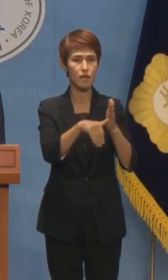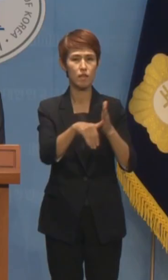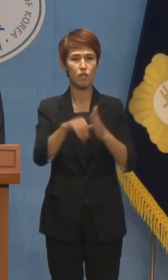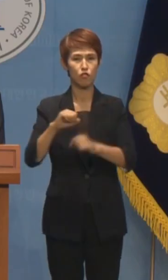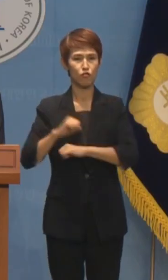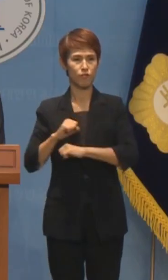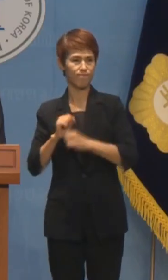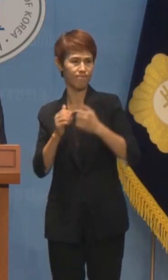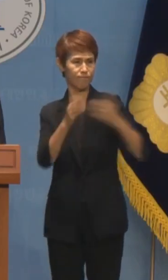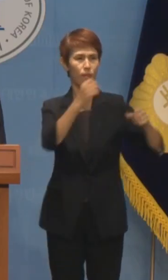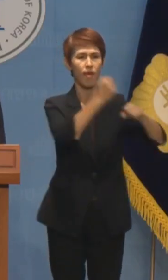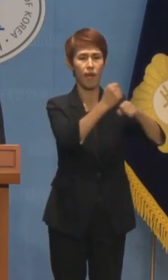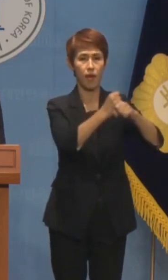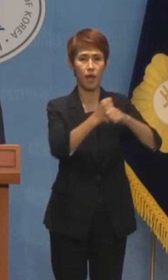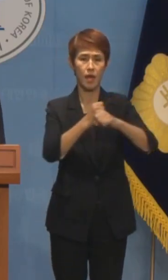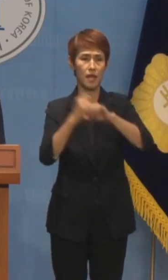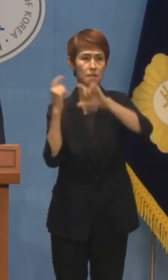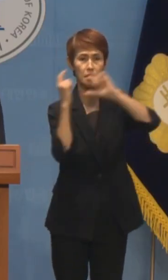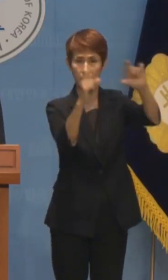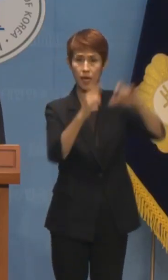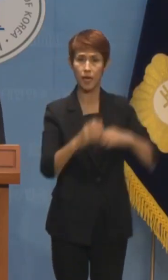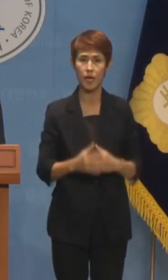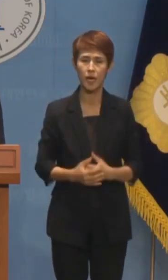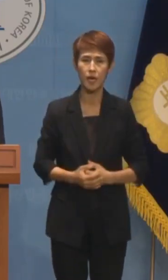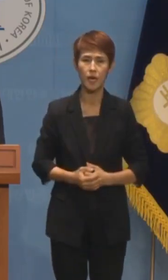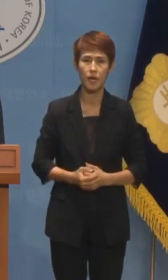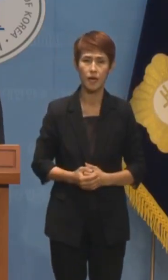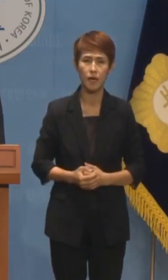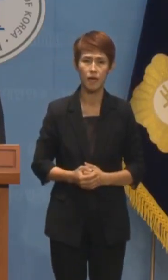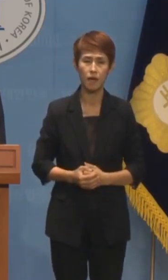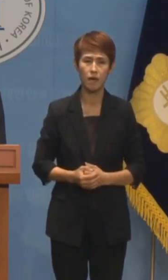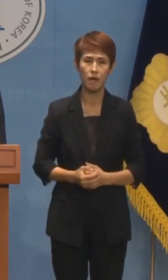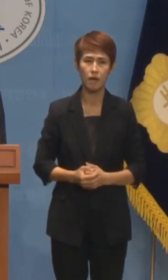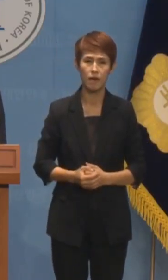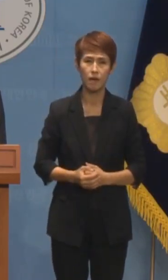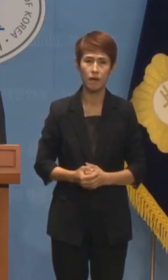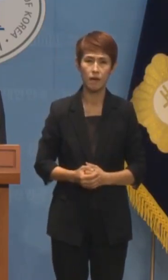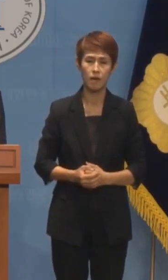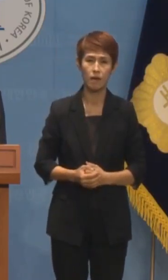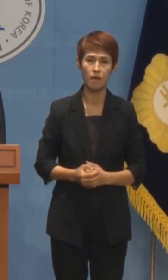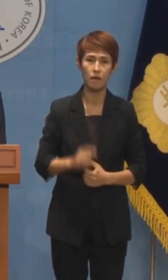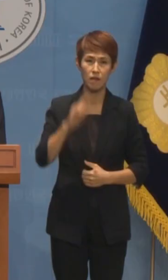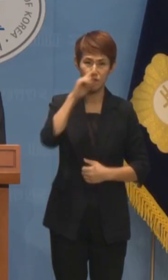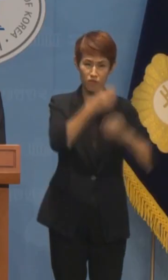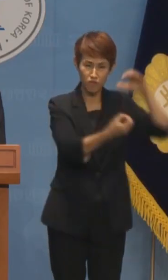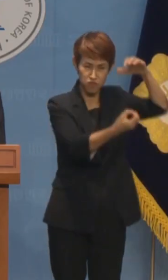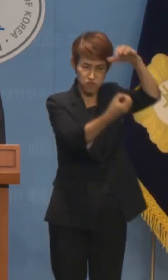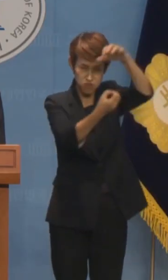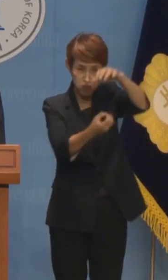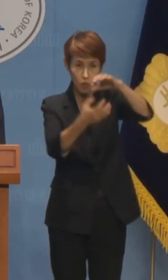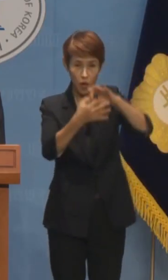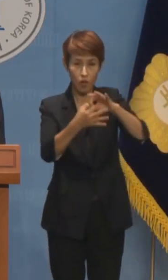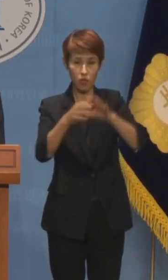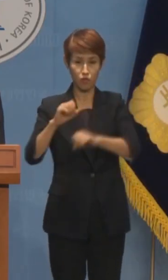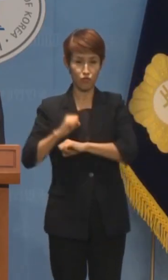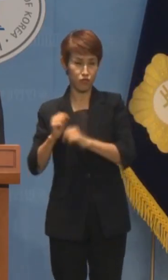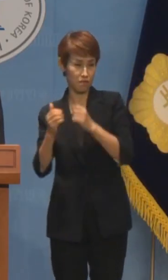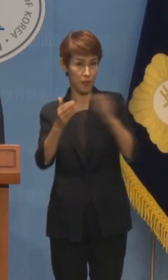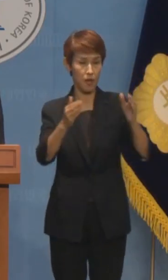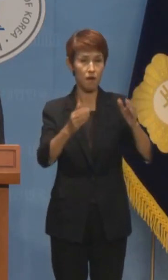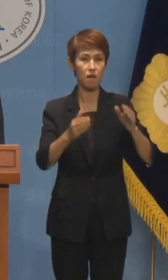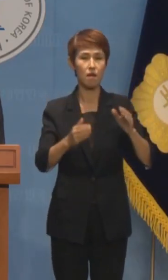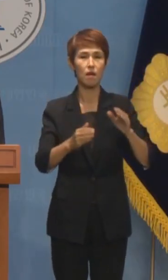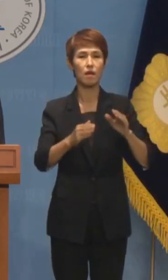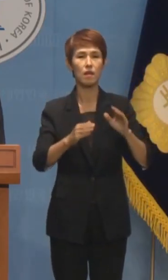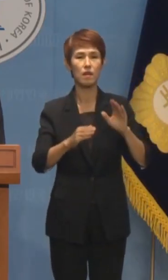조치를 취하겠다고 엄포를 놓았습니다. 오물풍선에 대한 군사적 조치로 대북 확성기